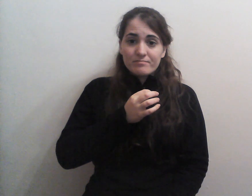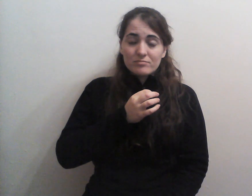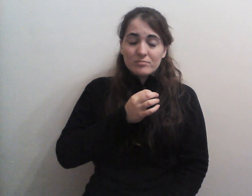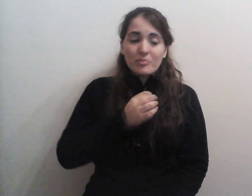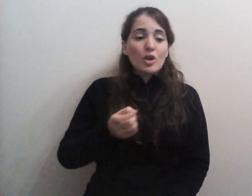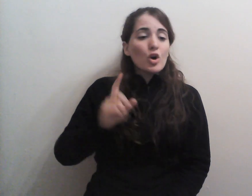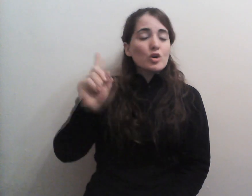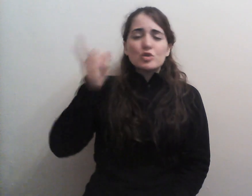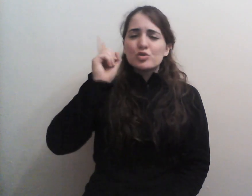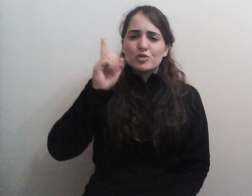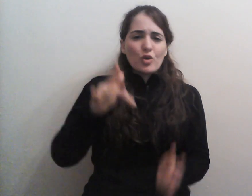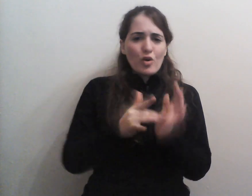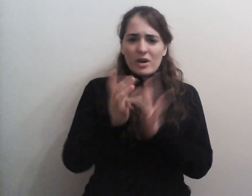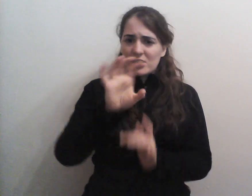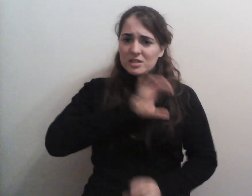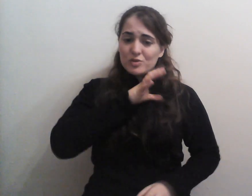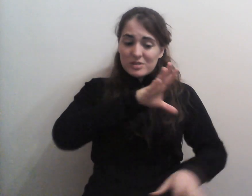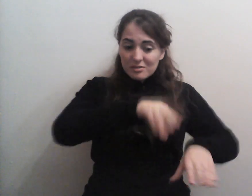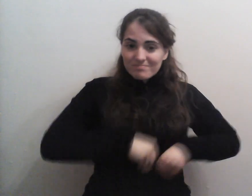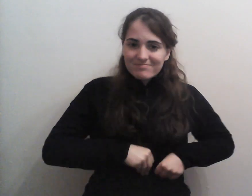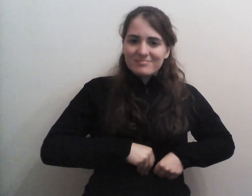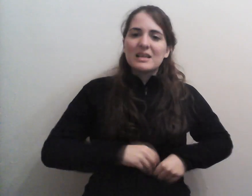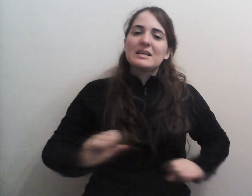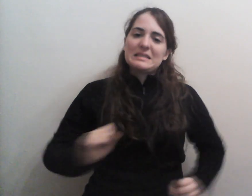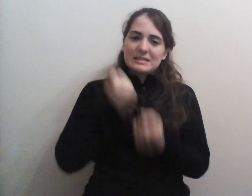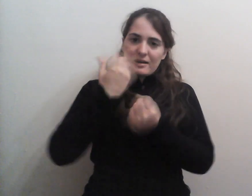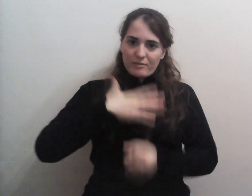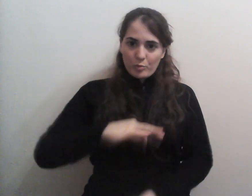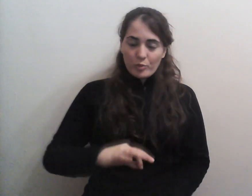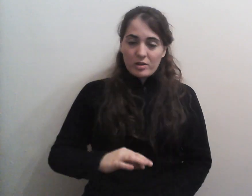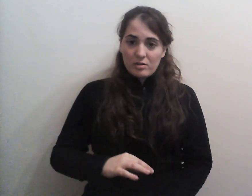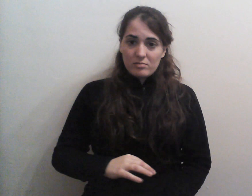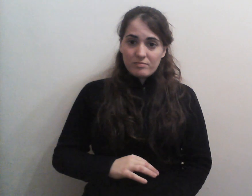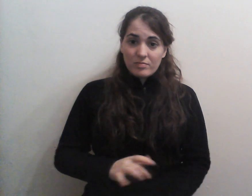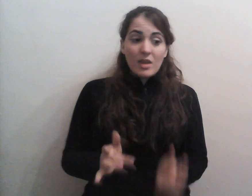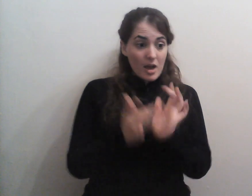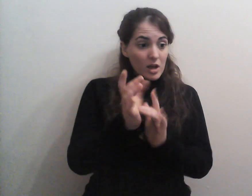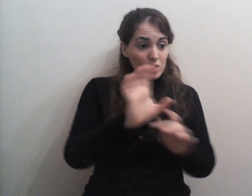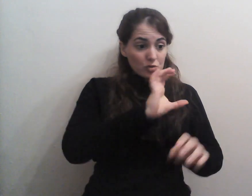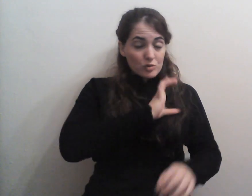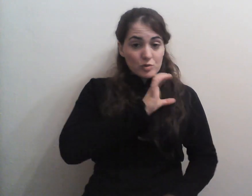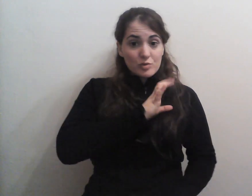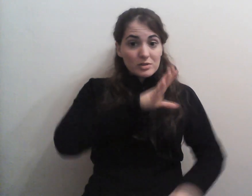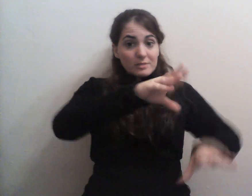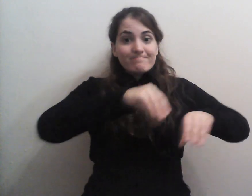en Jesucristo. Solo a través de Jesucristo hay salvación. Como dijo Pablo a